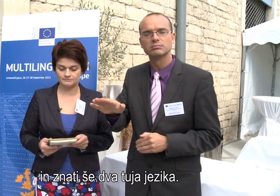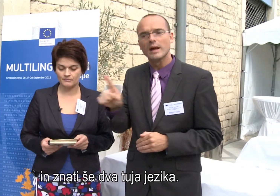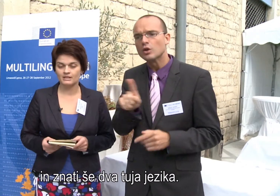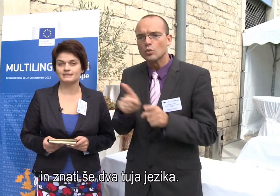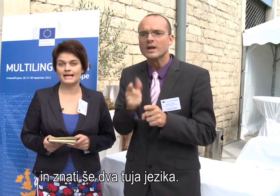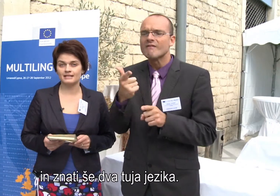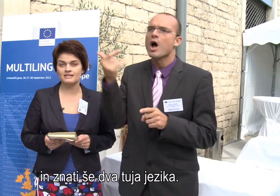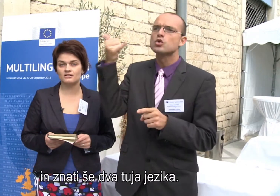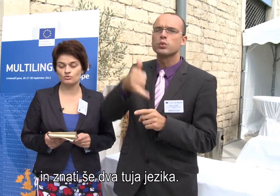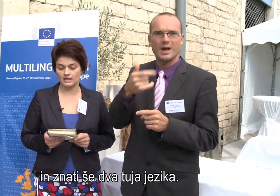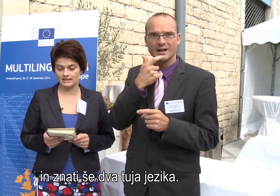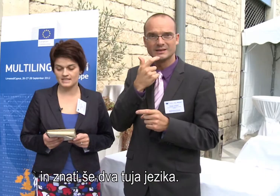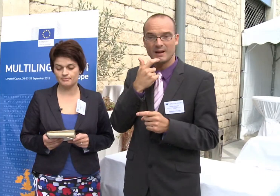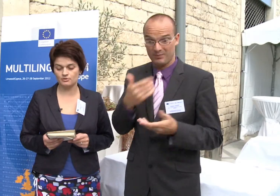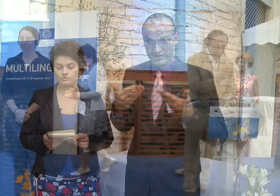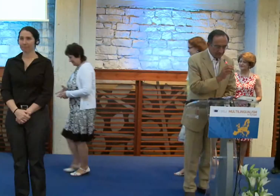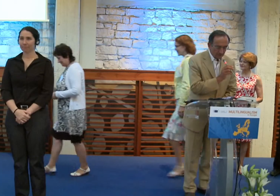jezika.